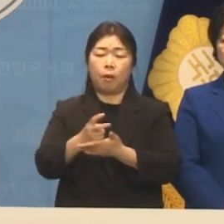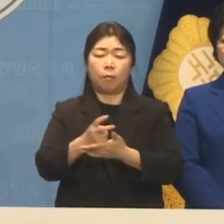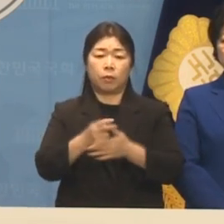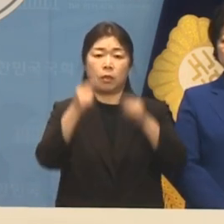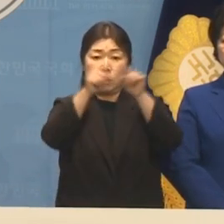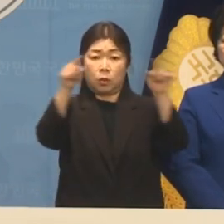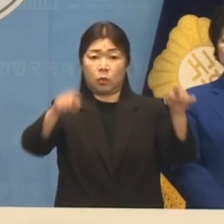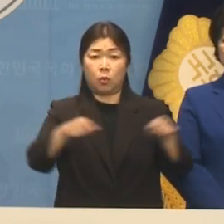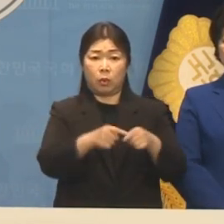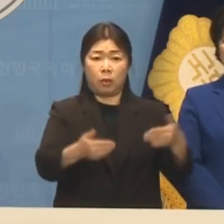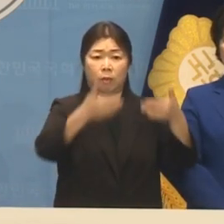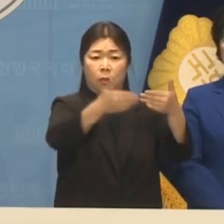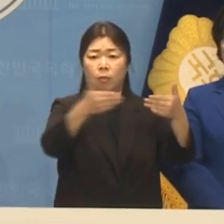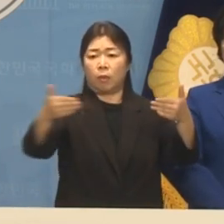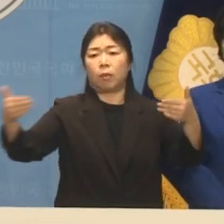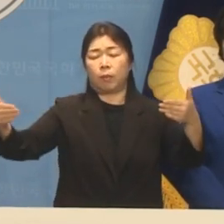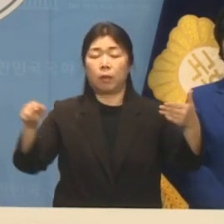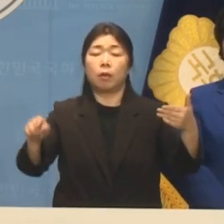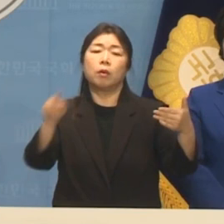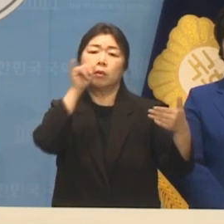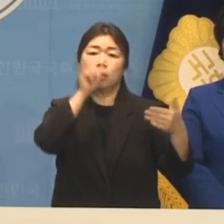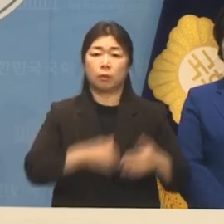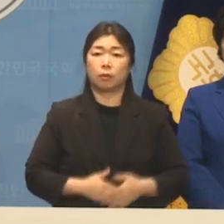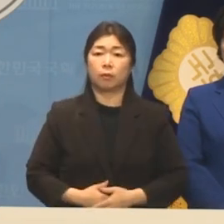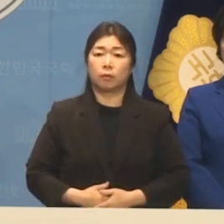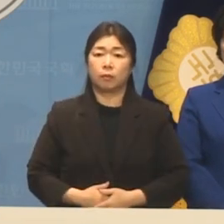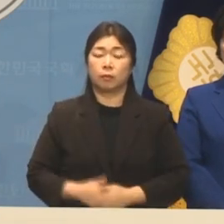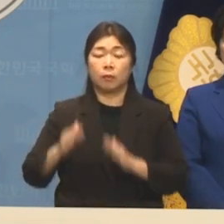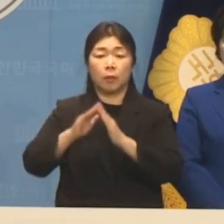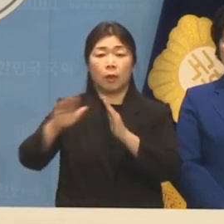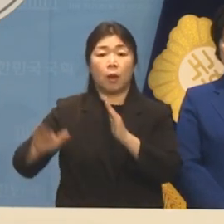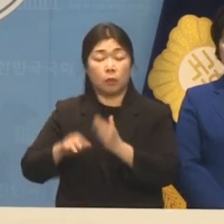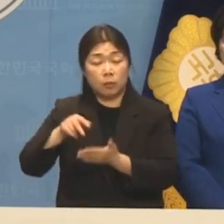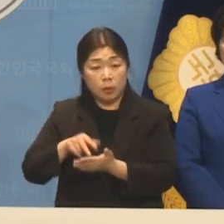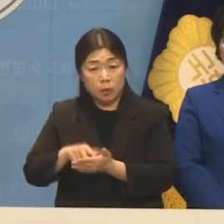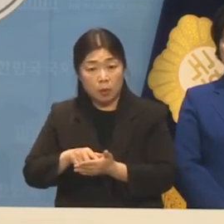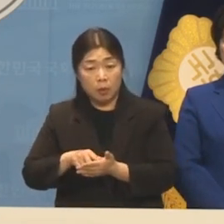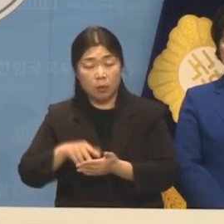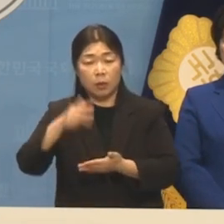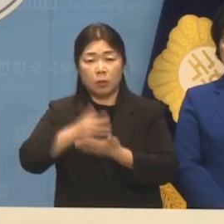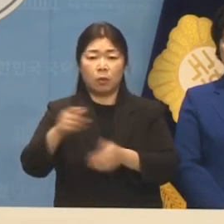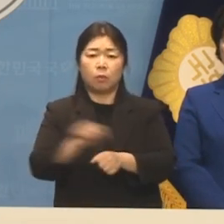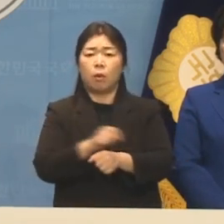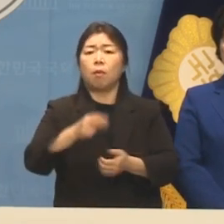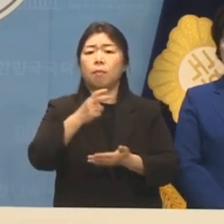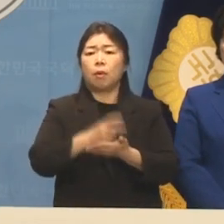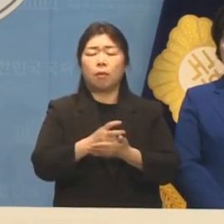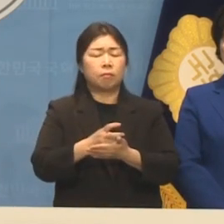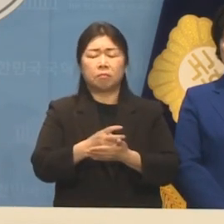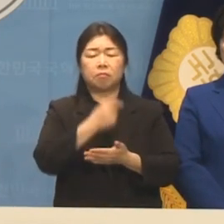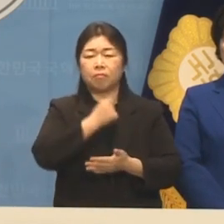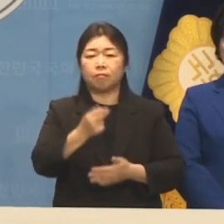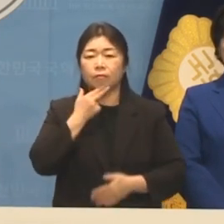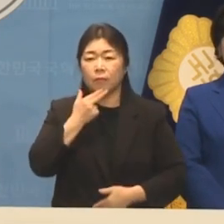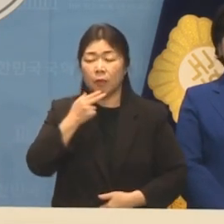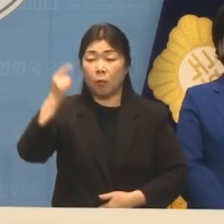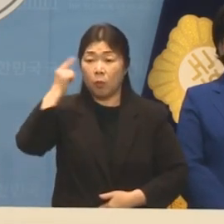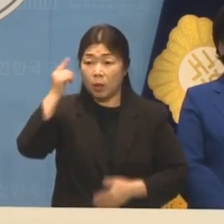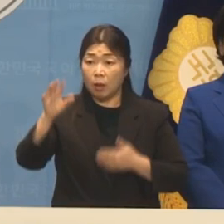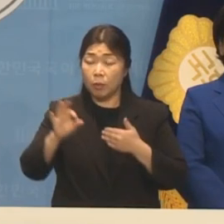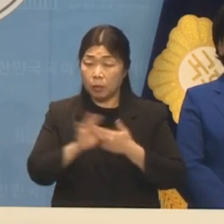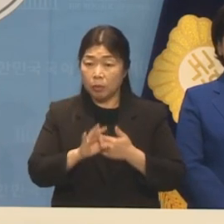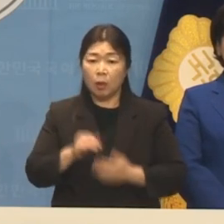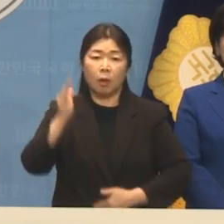같이 올라가 있습니다. 가족분들은 이 이태원 특별법 마뜩지 않아 하셨습니다. 왜냐하면